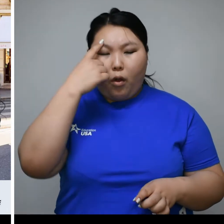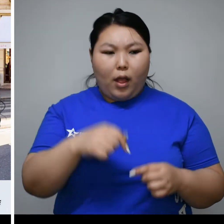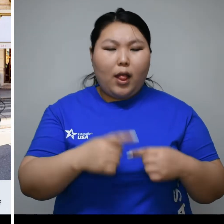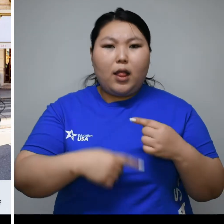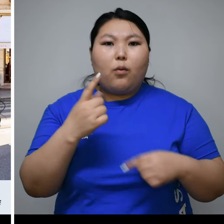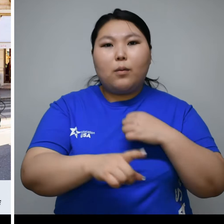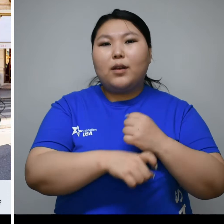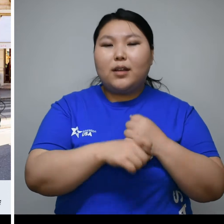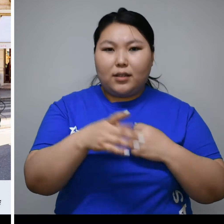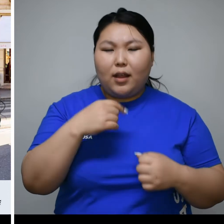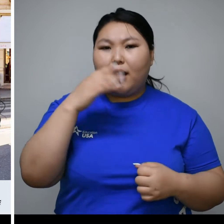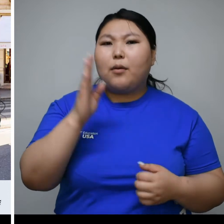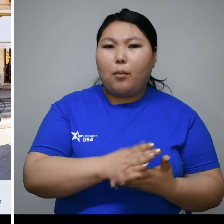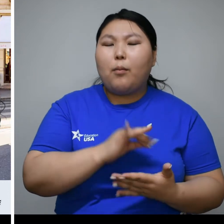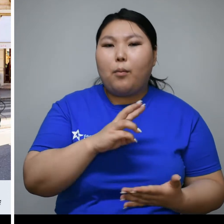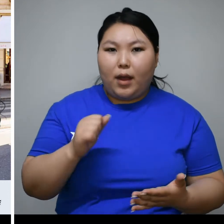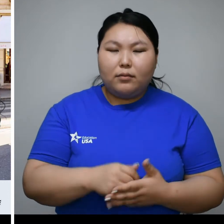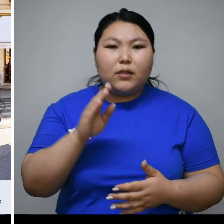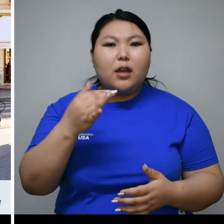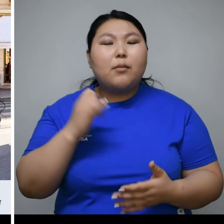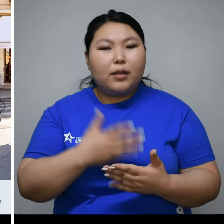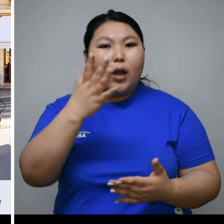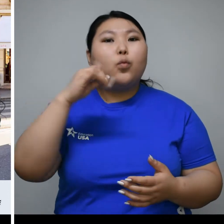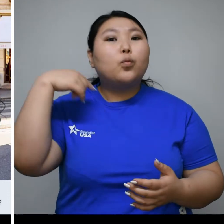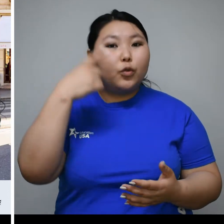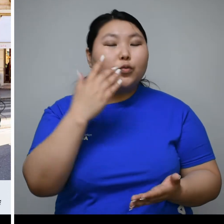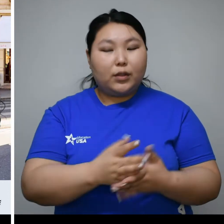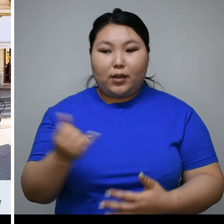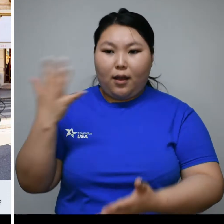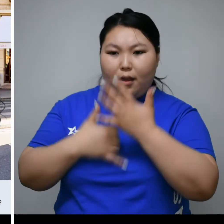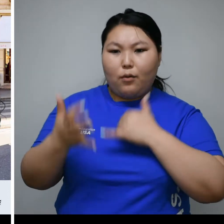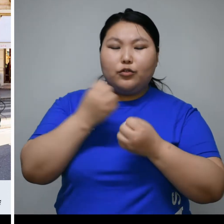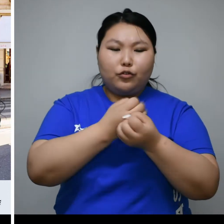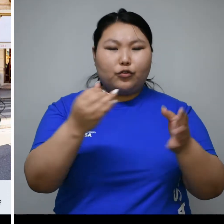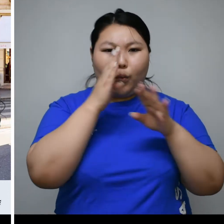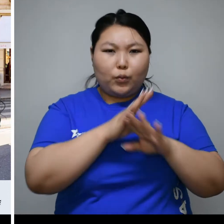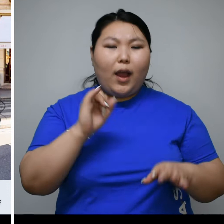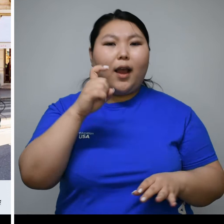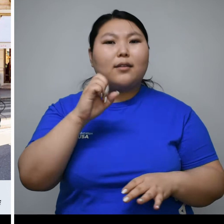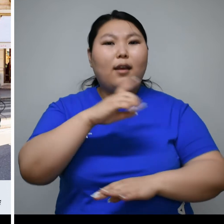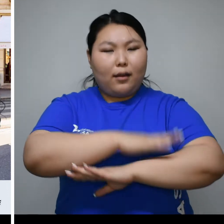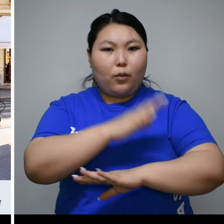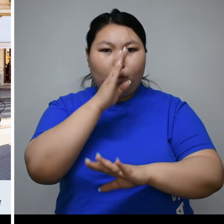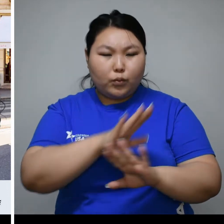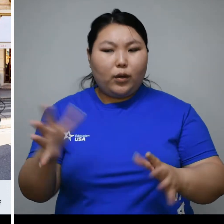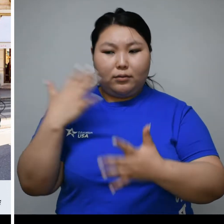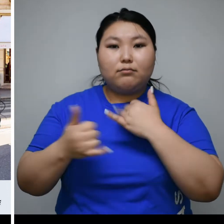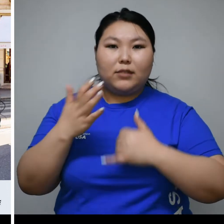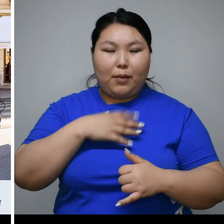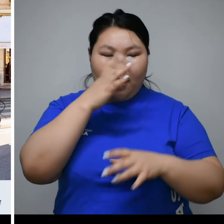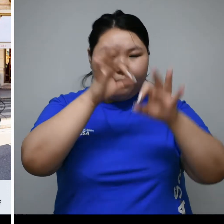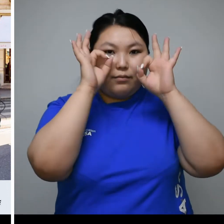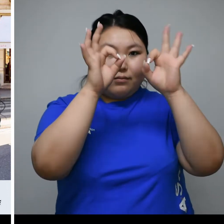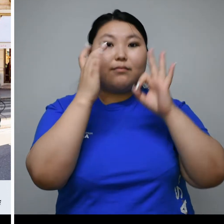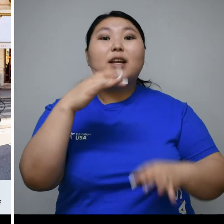Монголд илүү төлтэй мэрэгжил гээд ах юм аа. Ингээд ах юм аа. Та юу гэж бодож ин гэдэг асуулт зөндөө олон ахлах ангийн хүмүүстээс авсан. Намайг